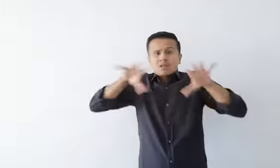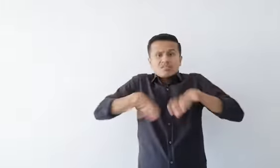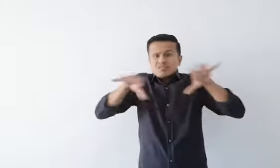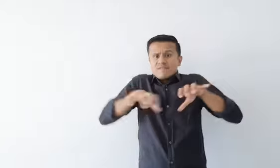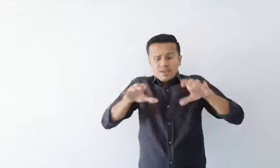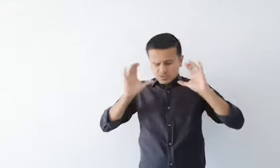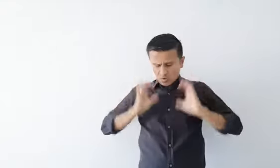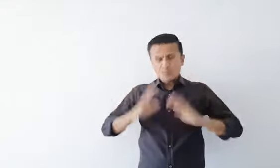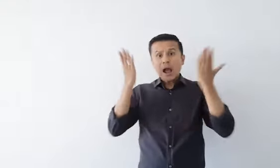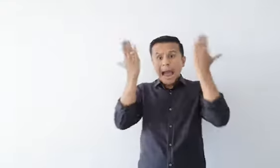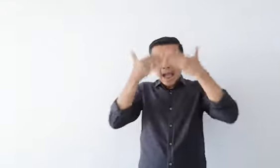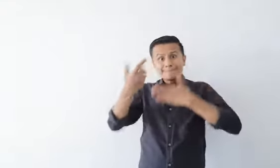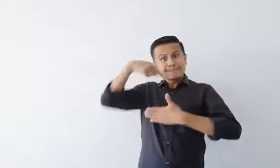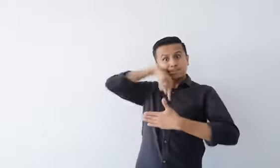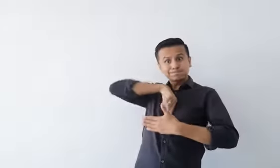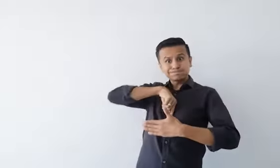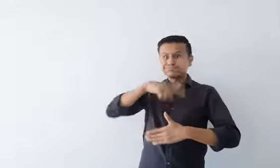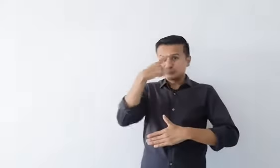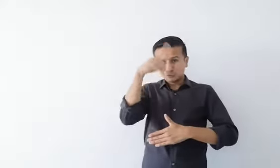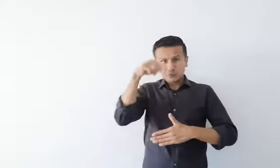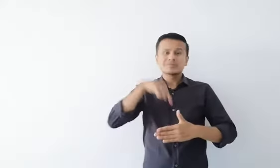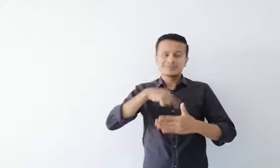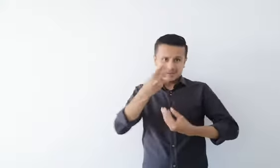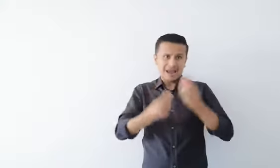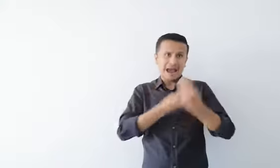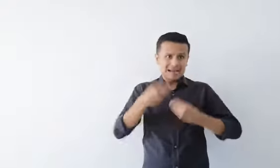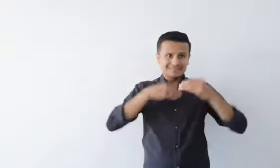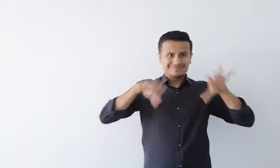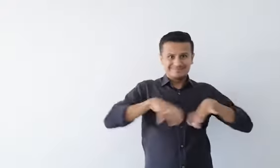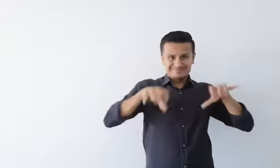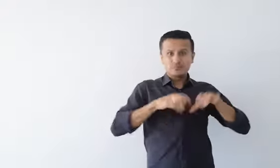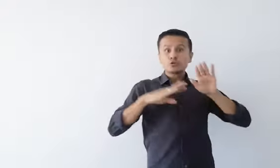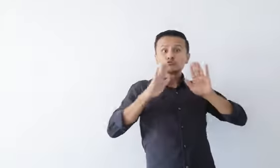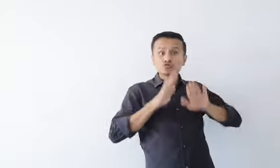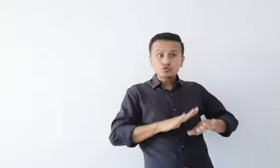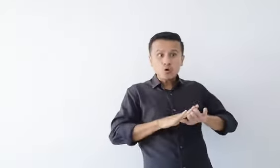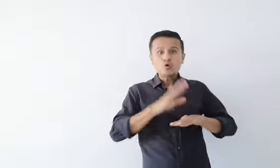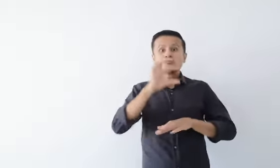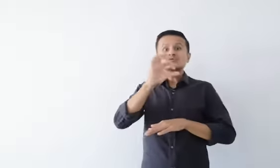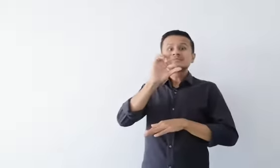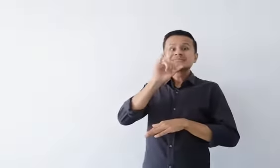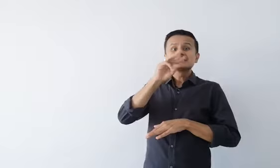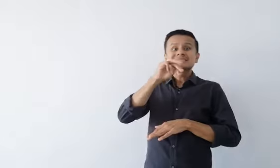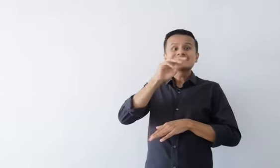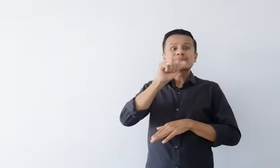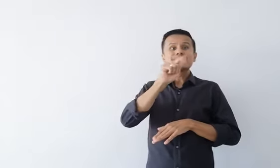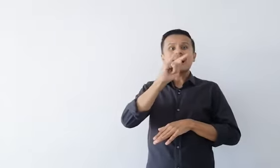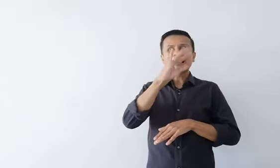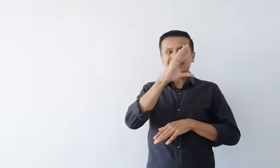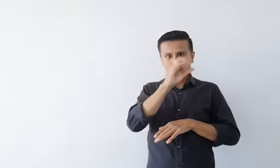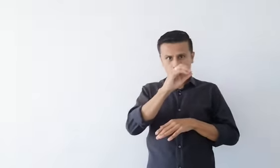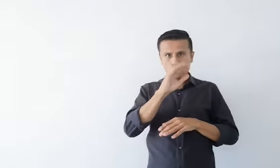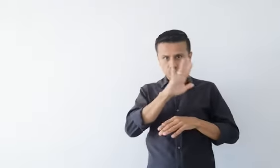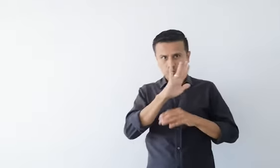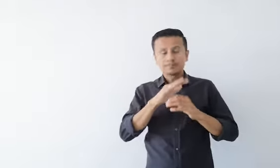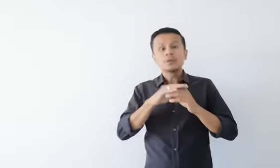organismo. Sus dos ramas realizan acciones opuestas de una misma función. La rama simpática